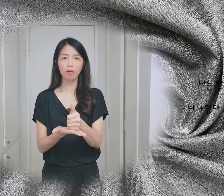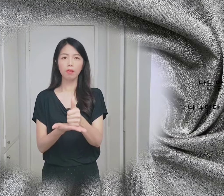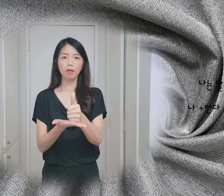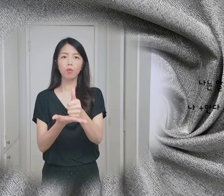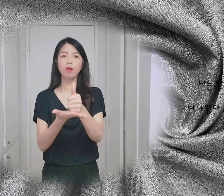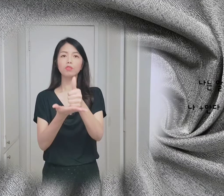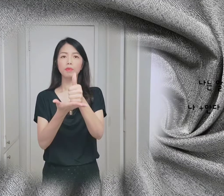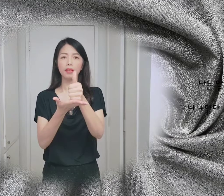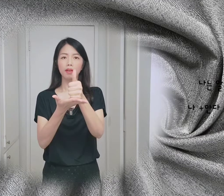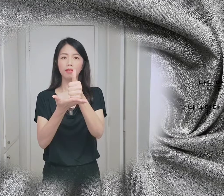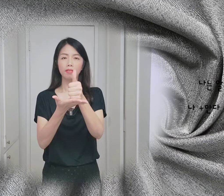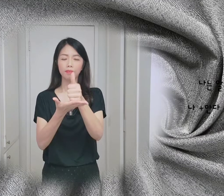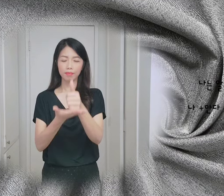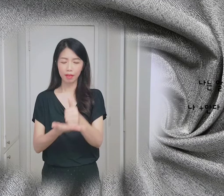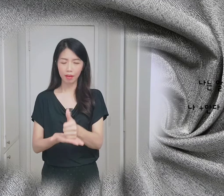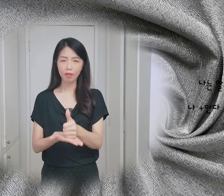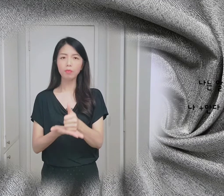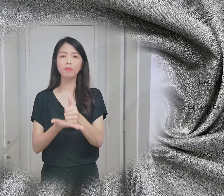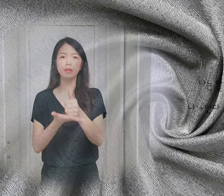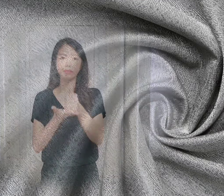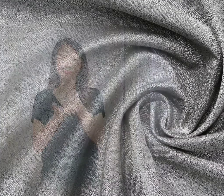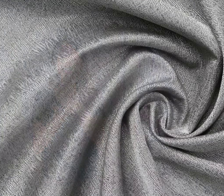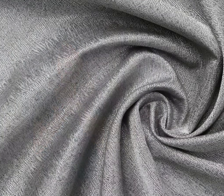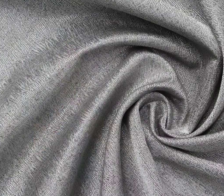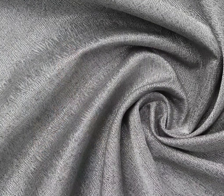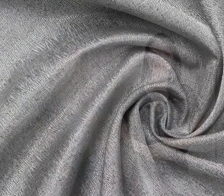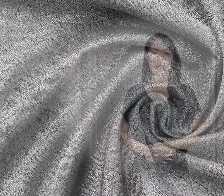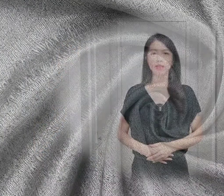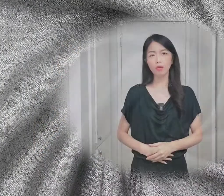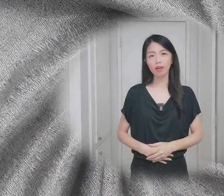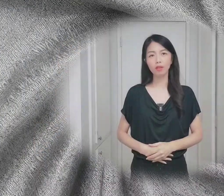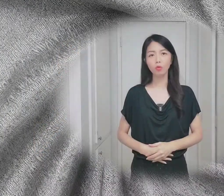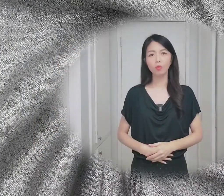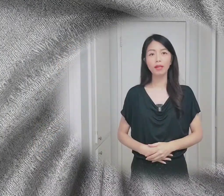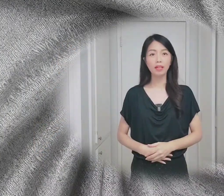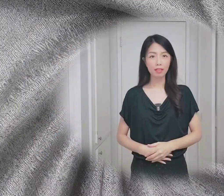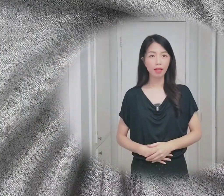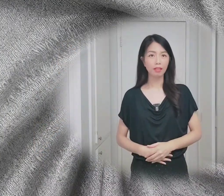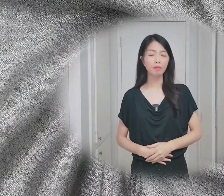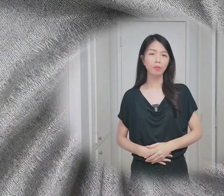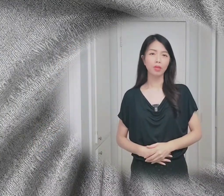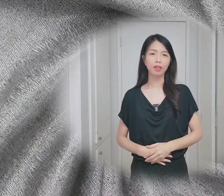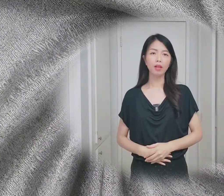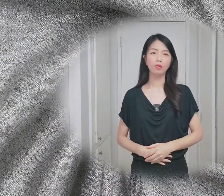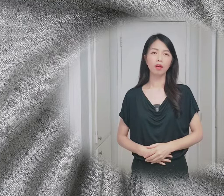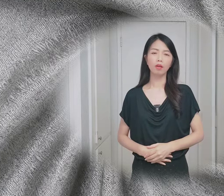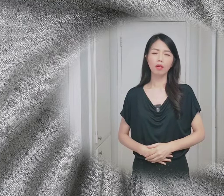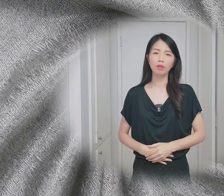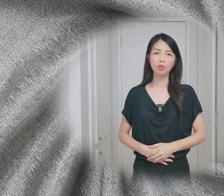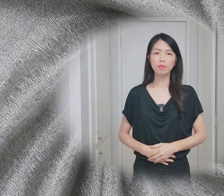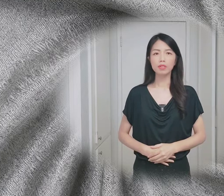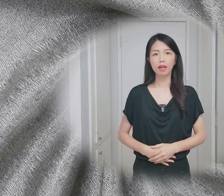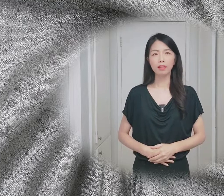밑에서 올려주시면 돼요. 섬김을. 네, 이렇게 또 마르다의 식탁을 마무리를